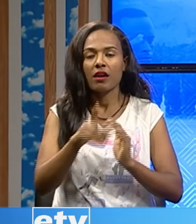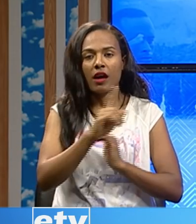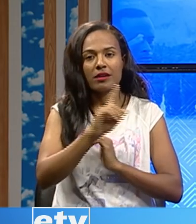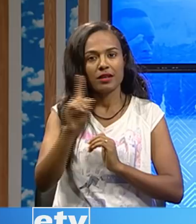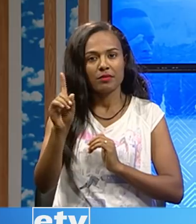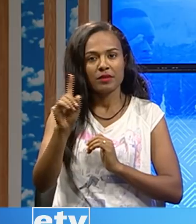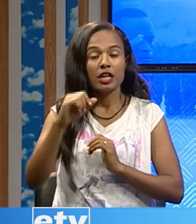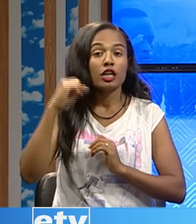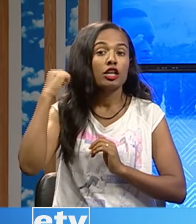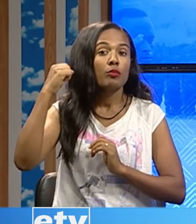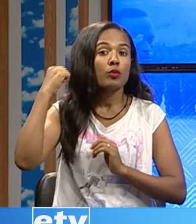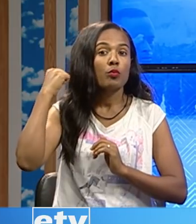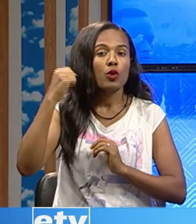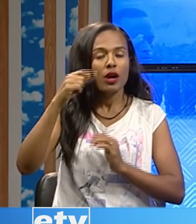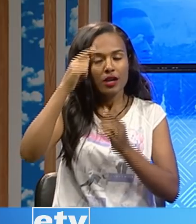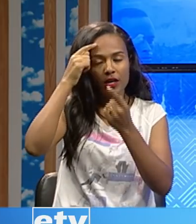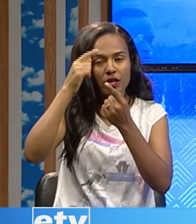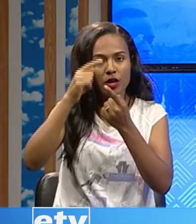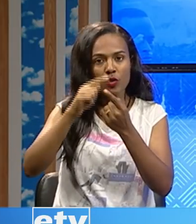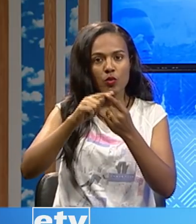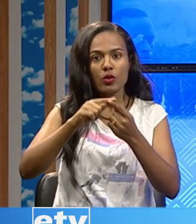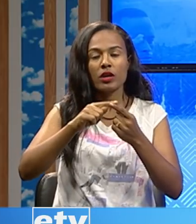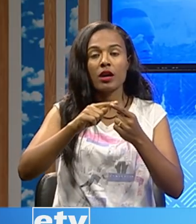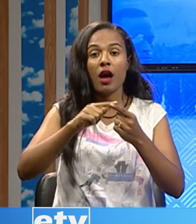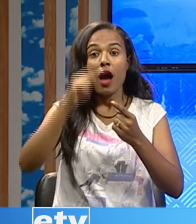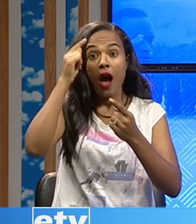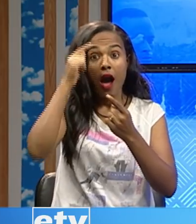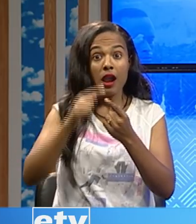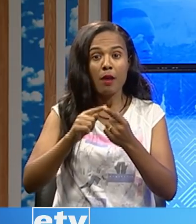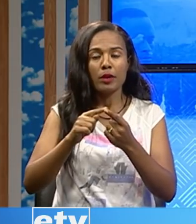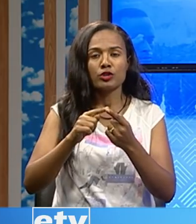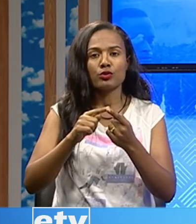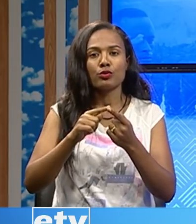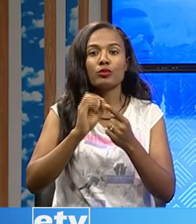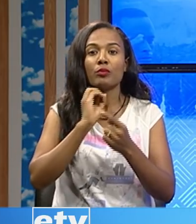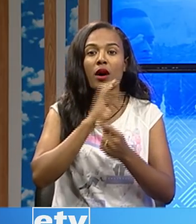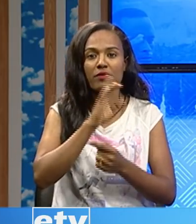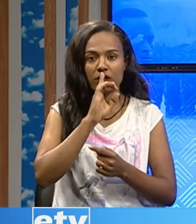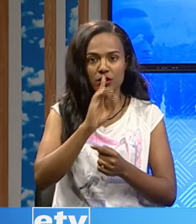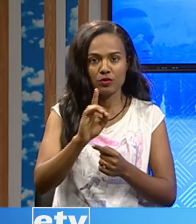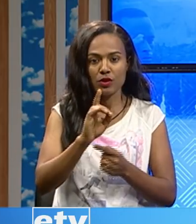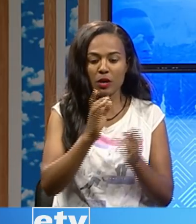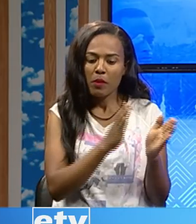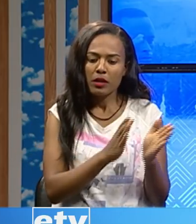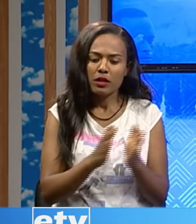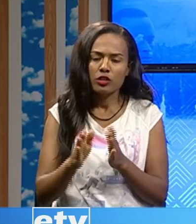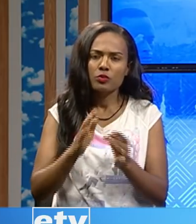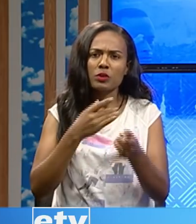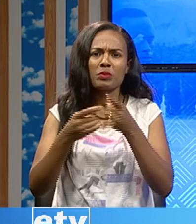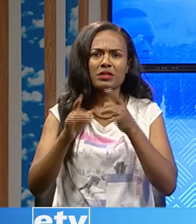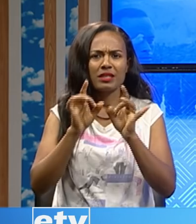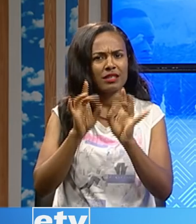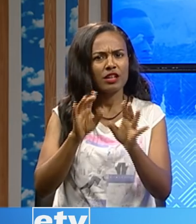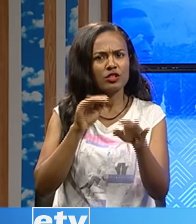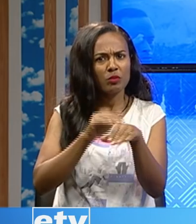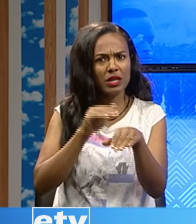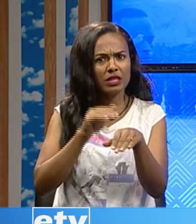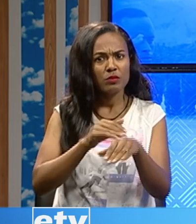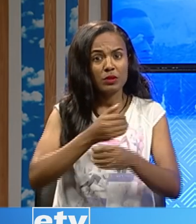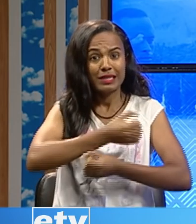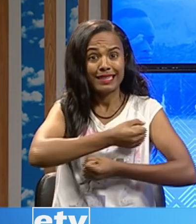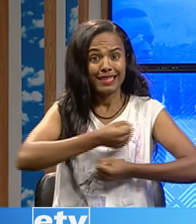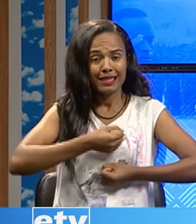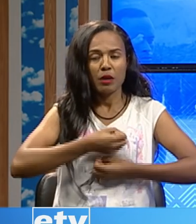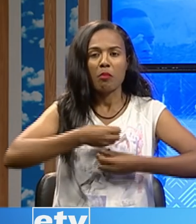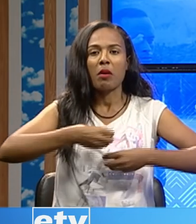ትጥቅ፣ የእኩይ ዓላማ ፖለቲካል እሳቤ ትጥቅ፣ የሚያደራጅበት በዘር ጥላቻ የሚቀሰቀስበትን ትጥቅ